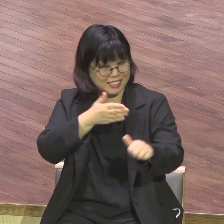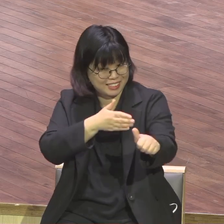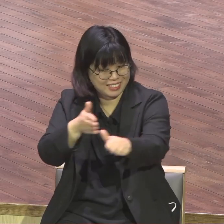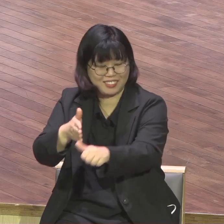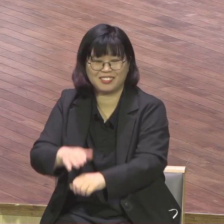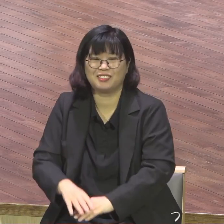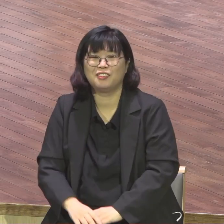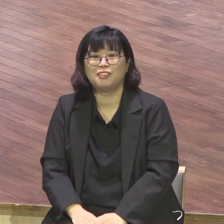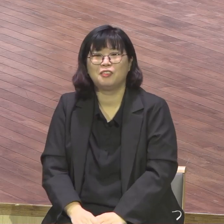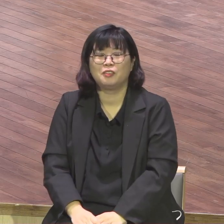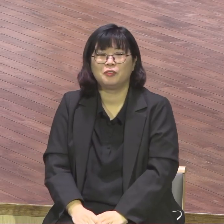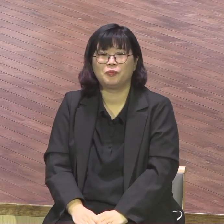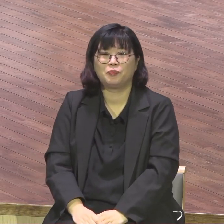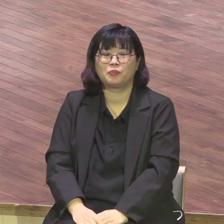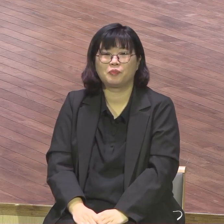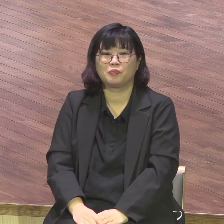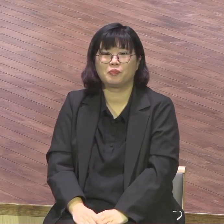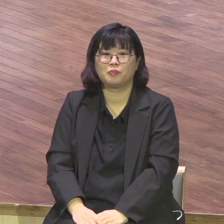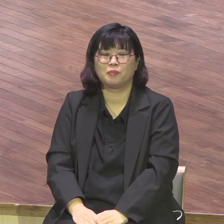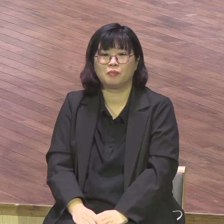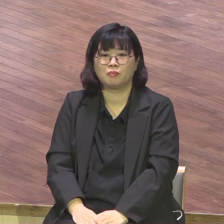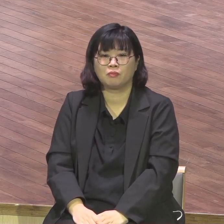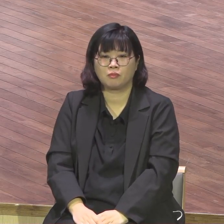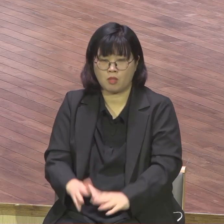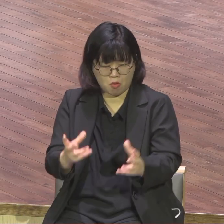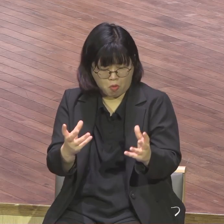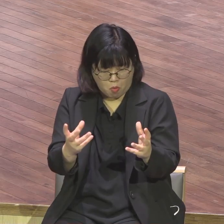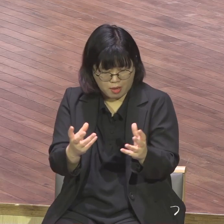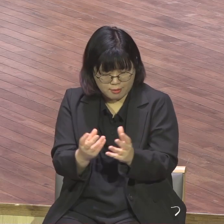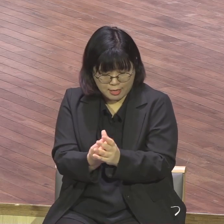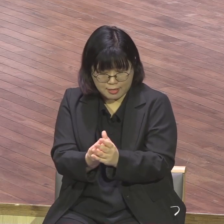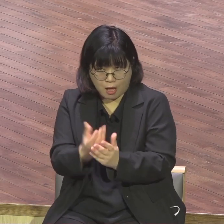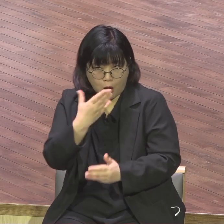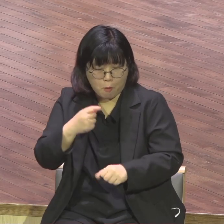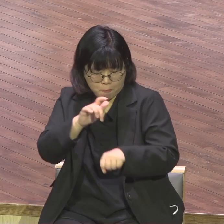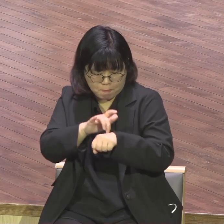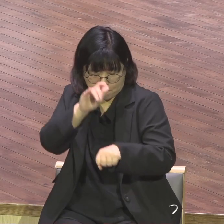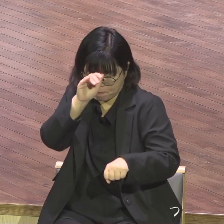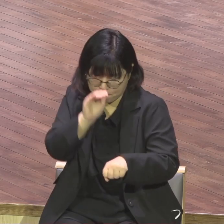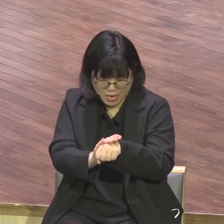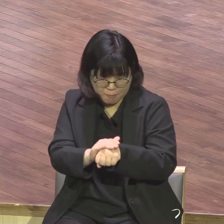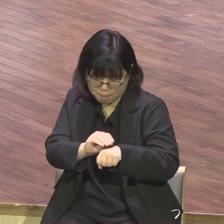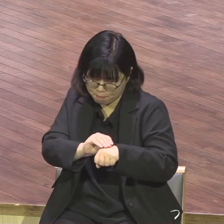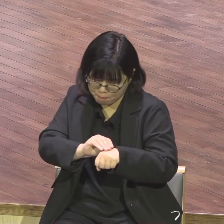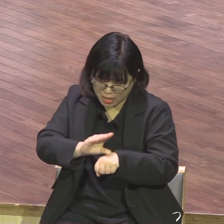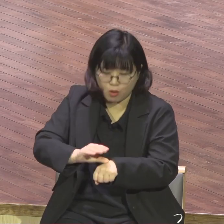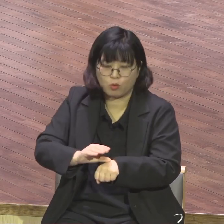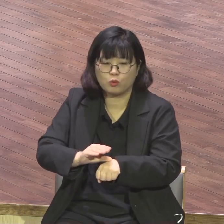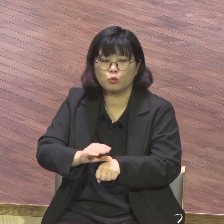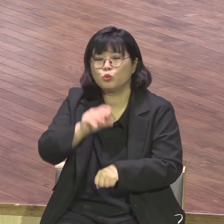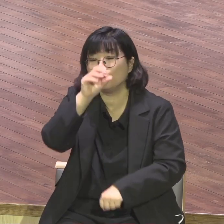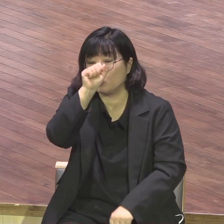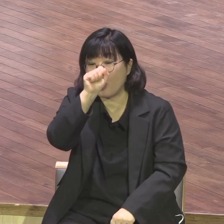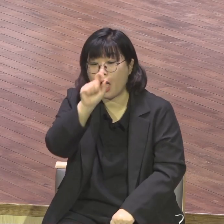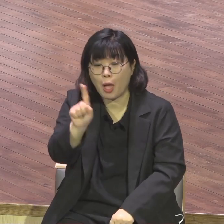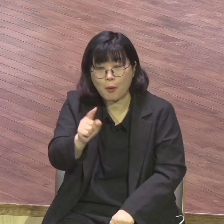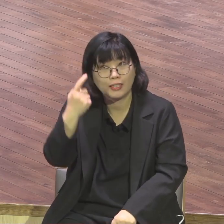무조건 넘어오세요. 절대 복음 체질 되시기 바랍니다. 절대 복음 I'm okay, you ever is